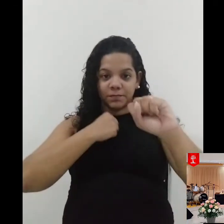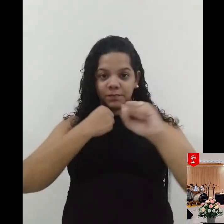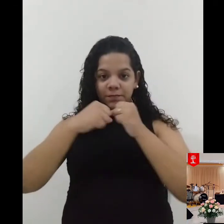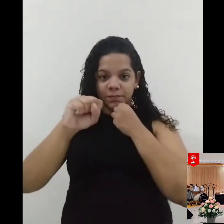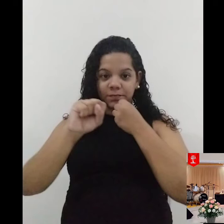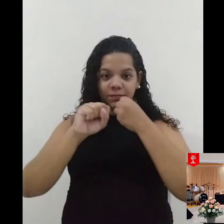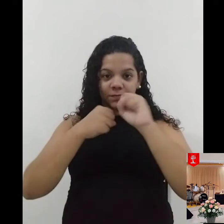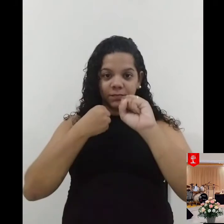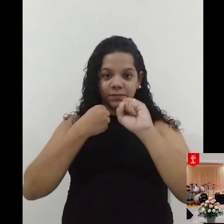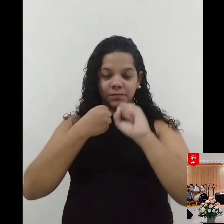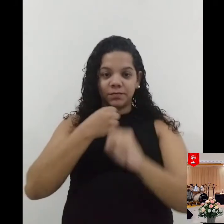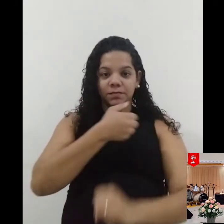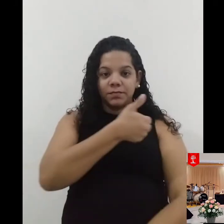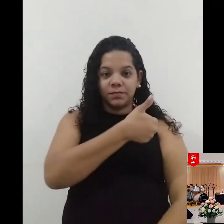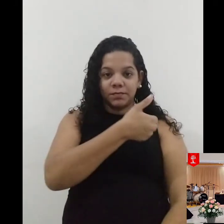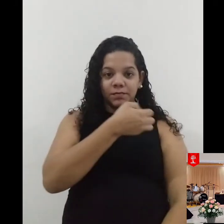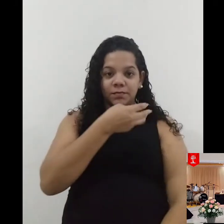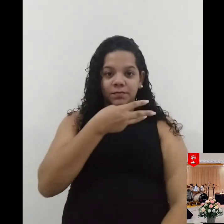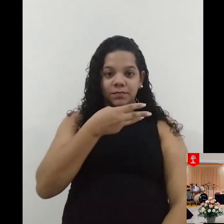Aleluia!